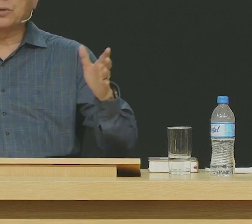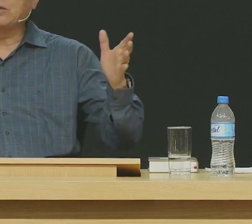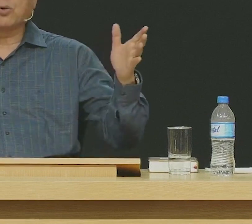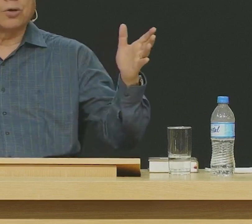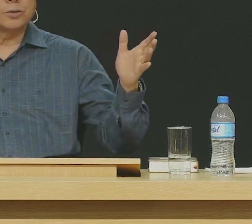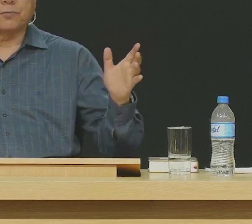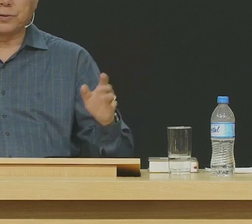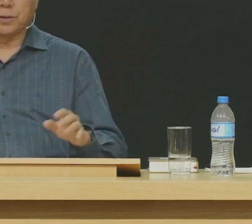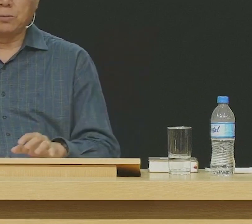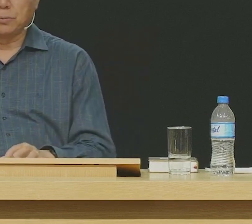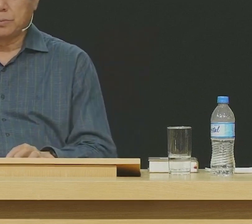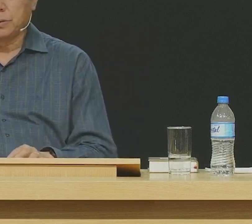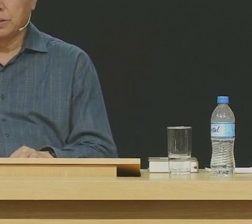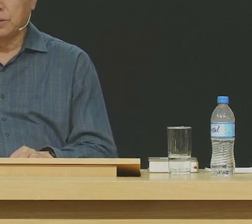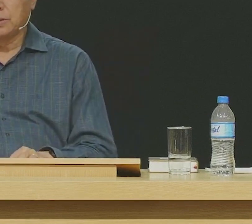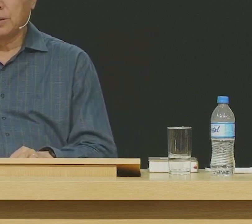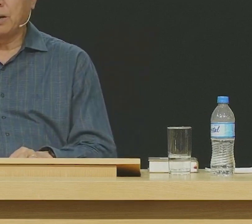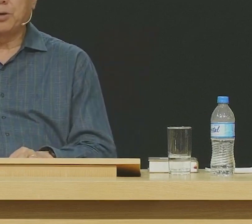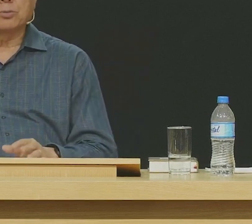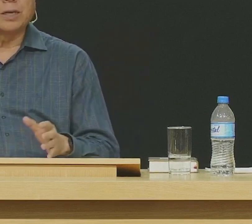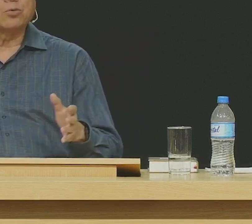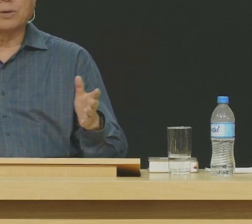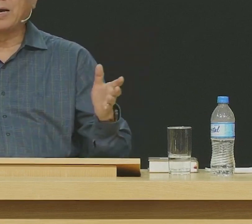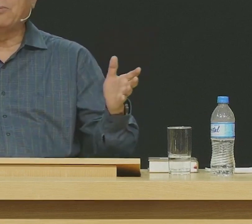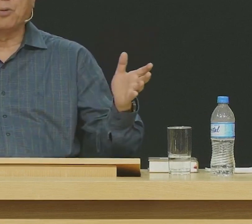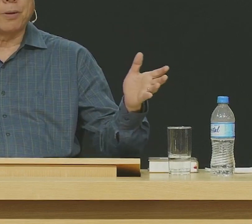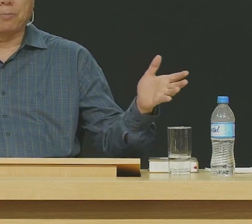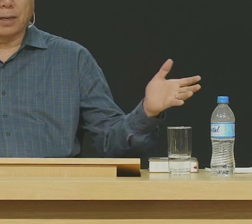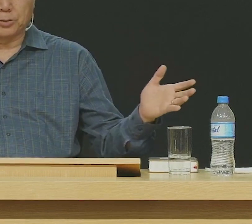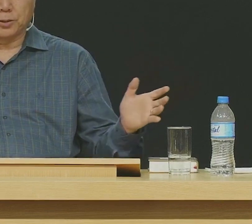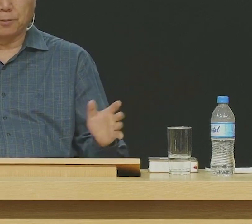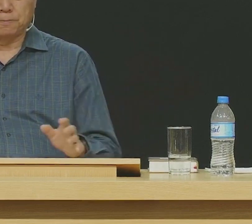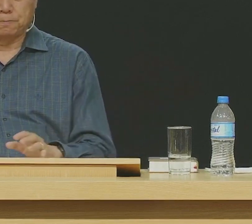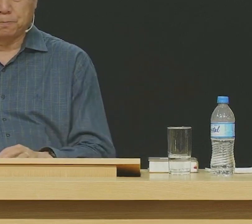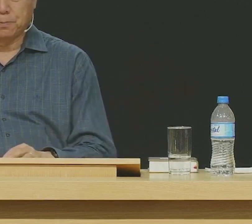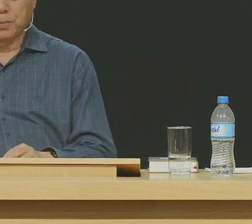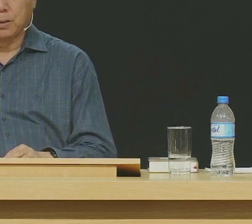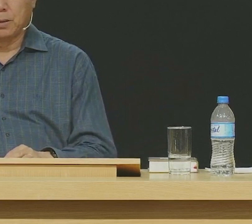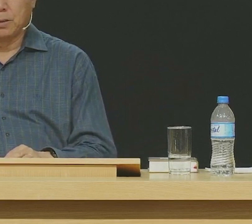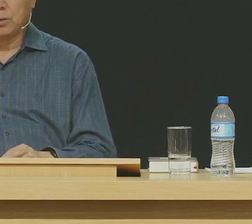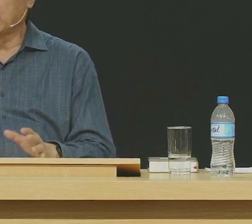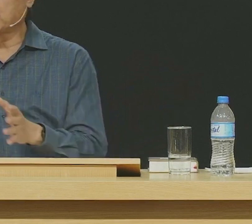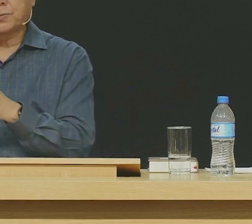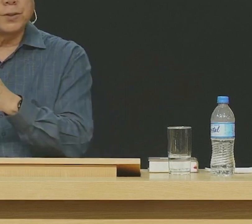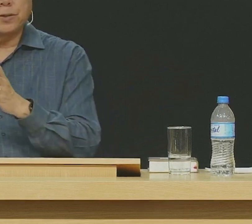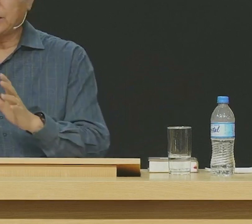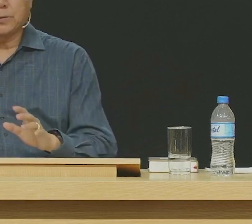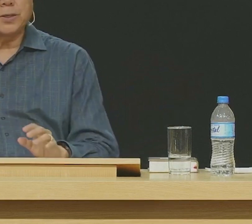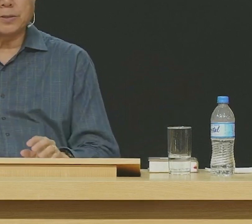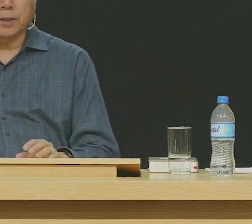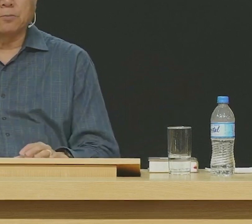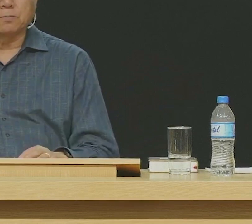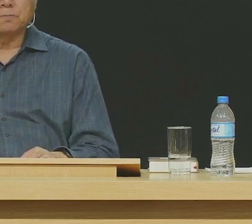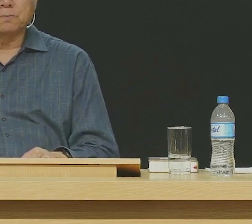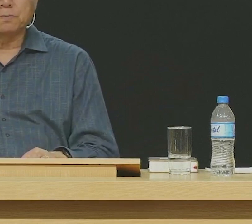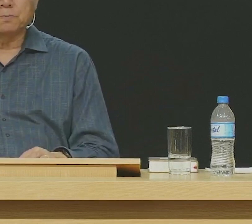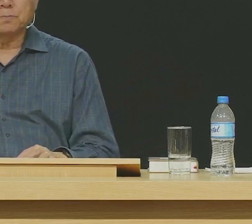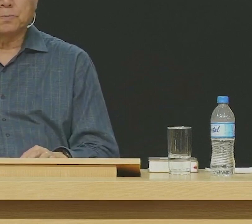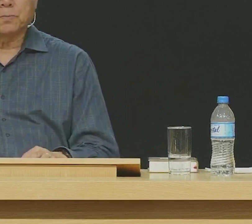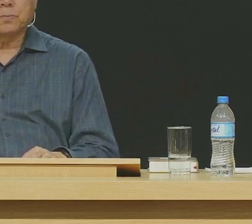Isso abriu tanto a nossa visão e abriu tanto campo para a prática. E nós vamos seguir essa